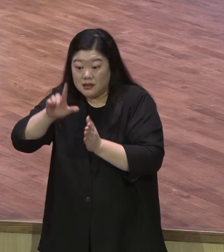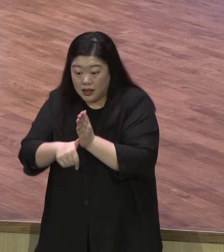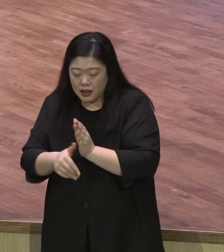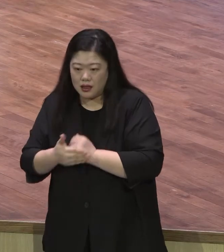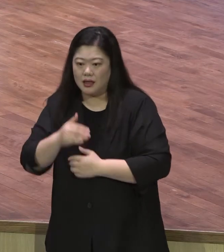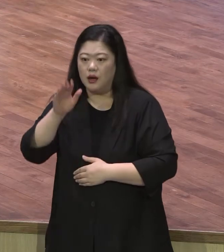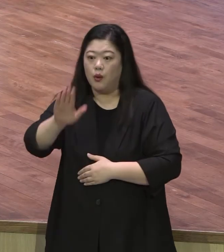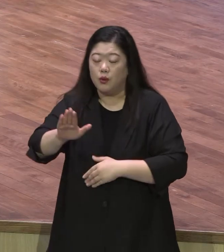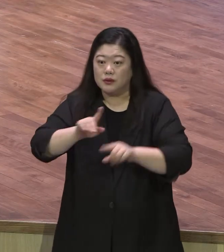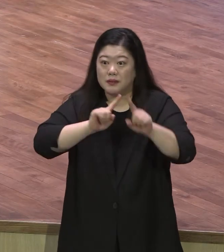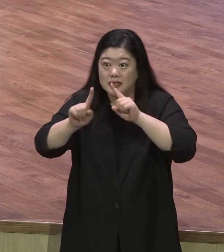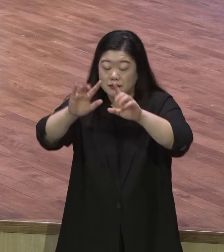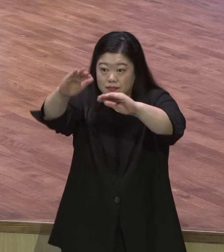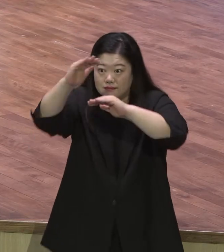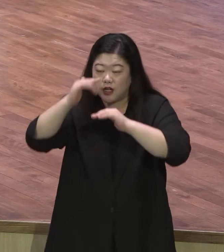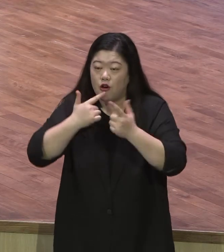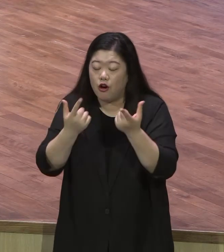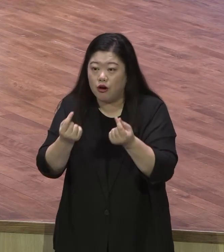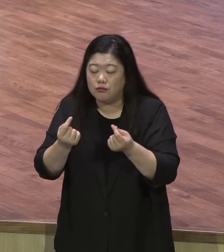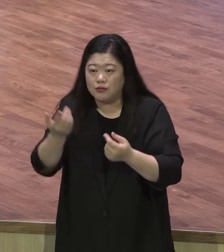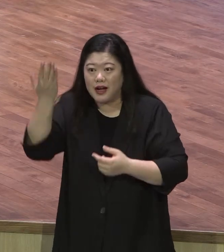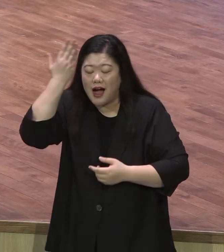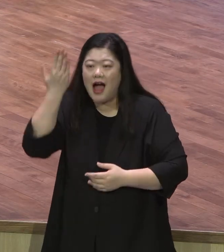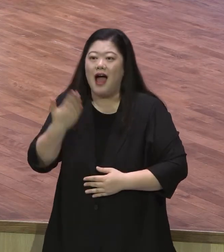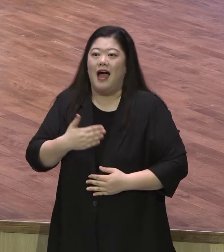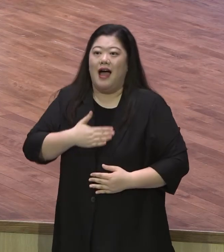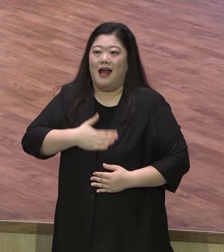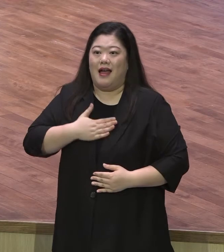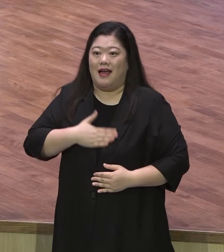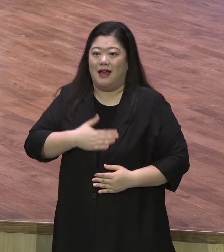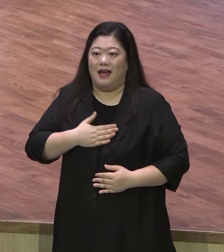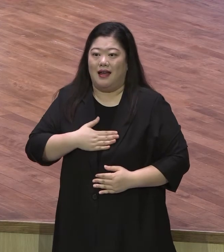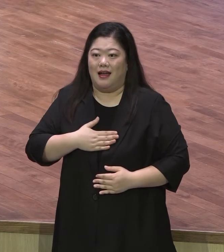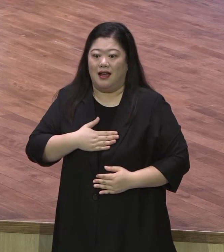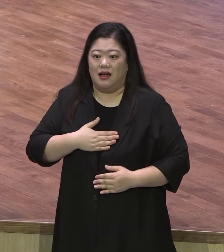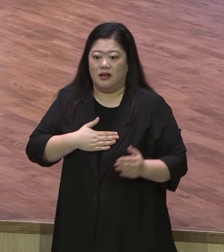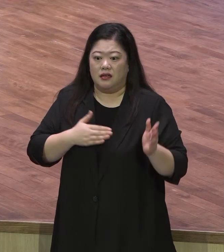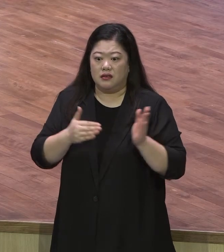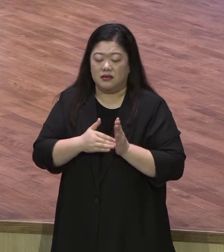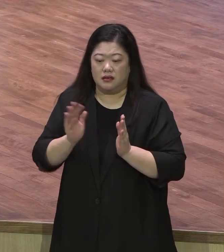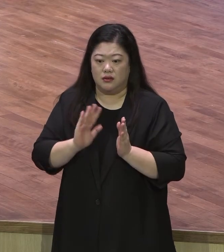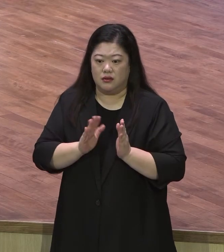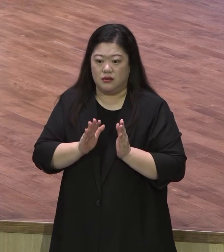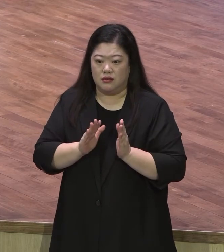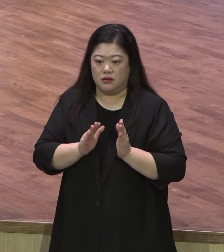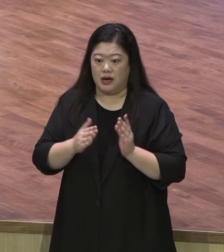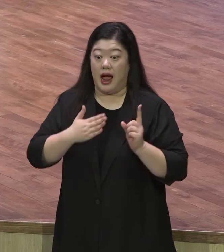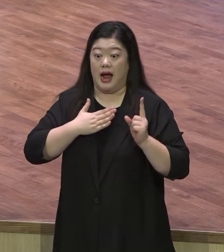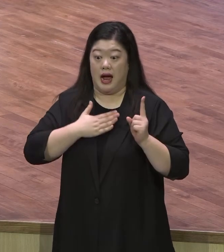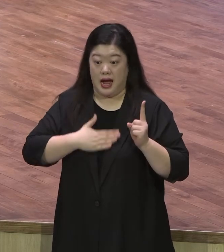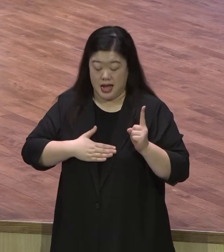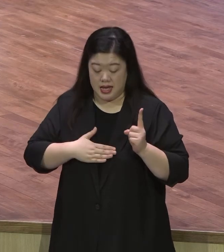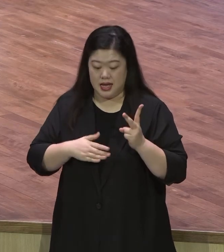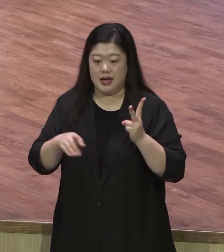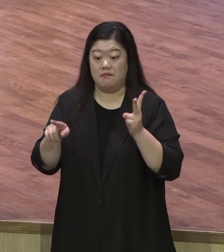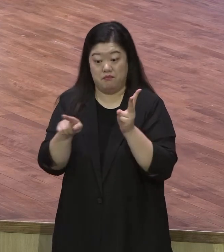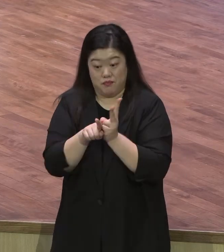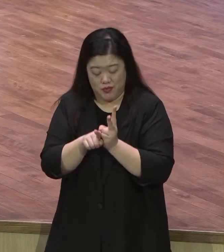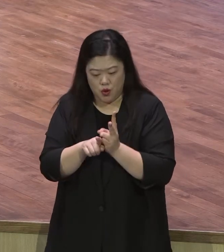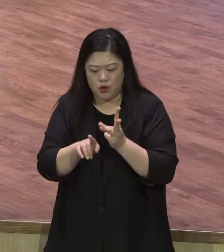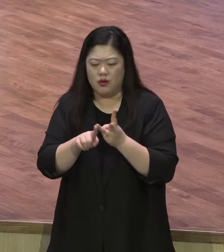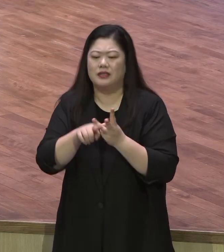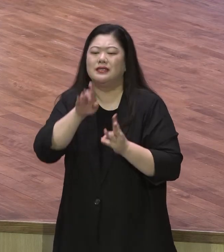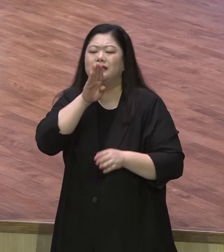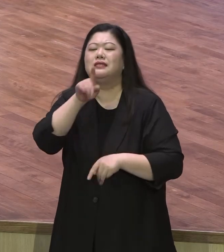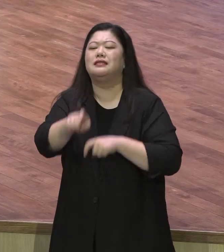있는 신앙이 아니라 변화와 역동을 일으키는 실천적 삶을 사는 그리토의 참 제자들